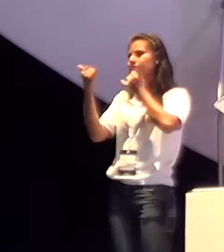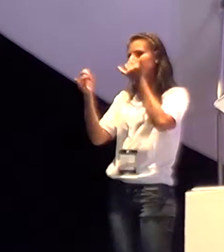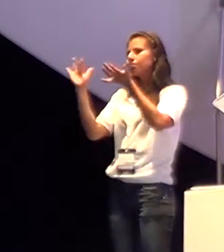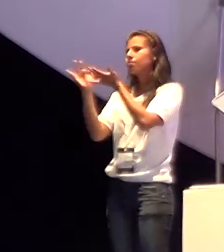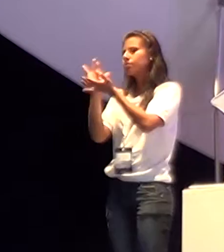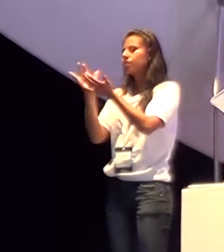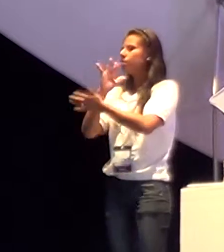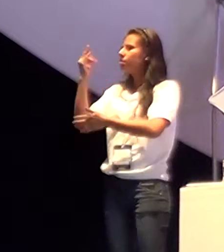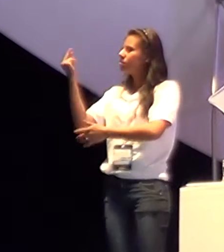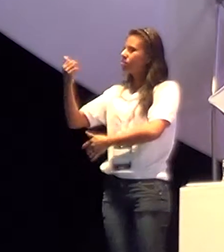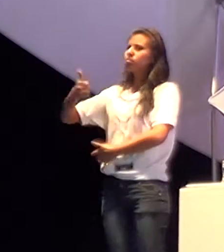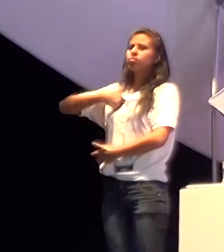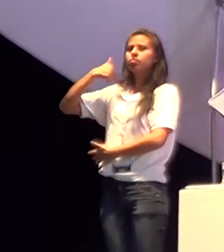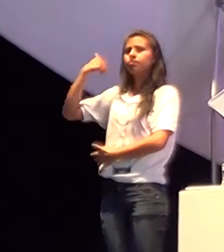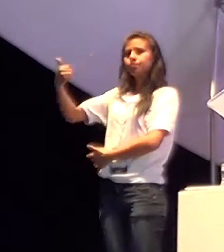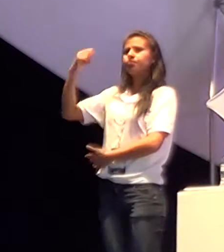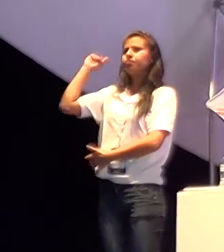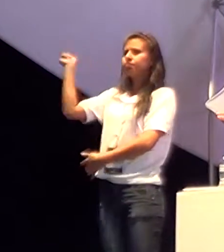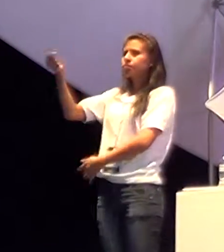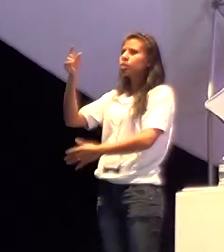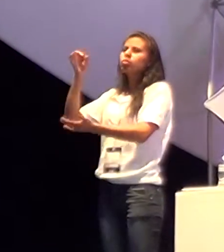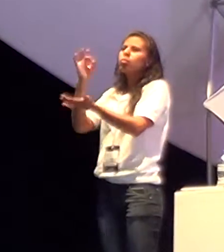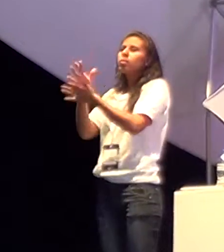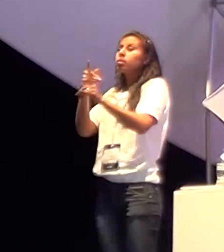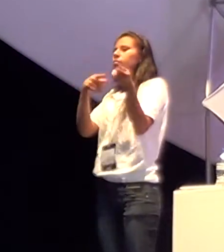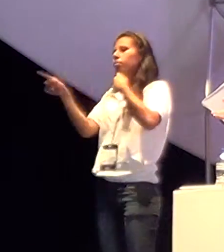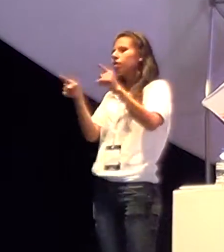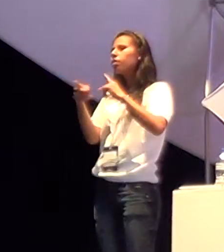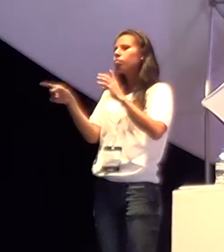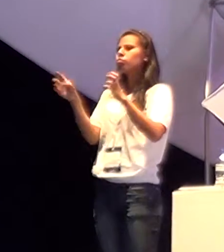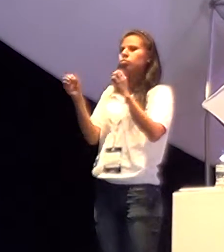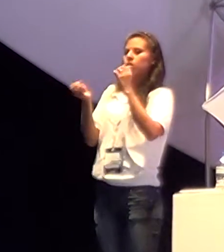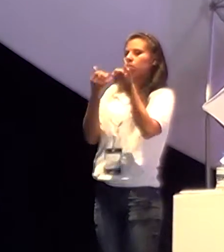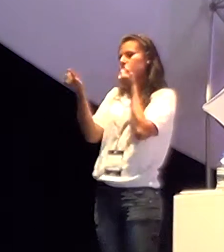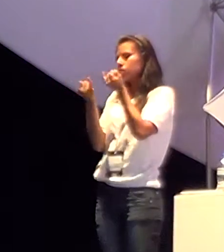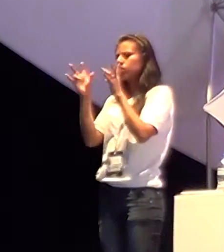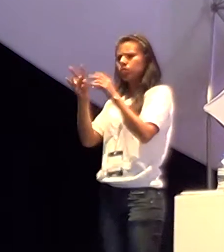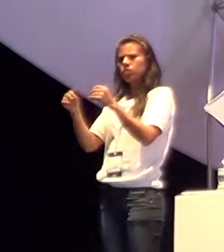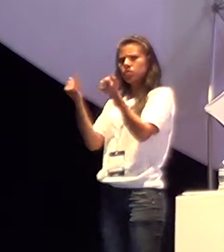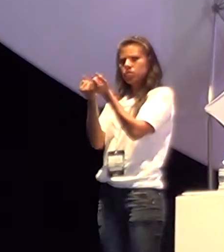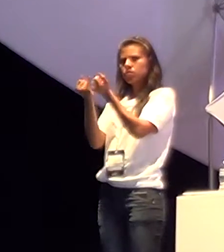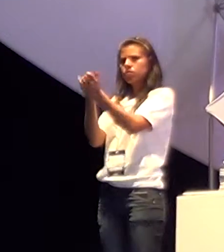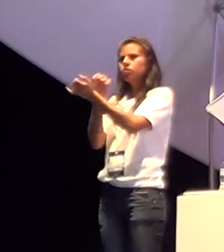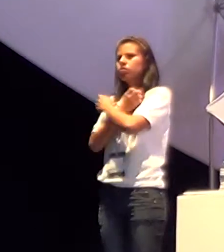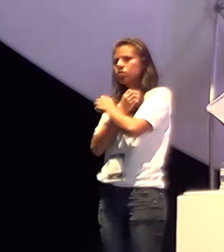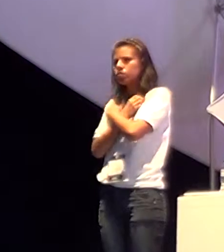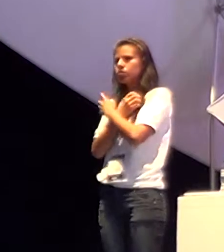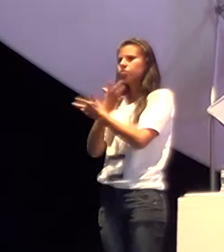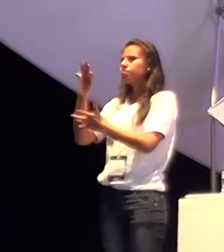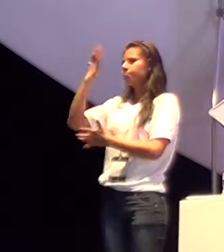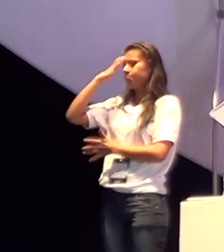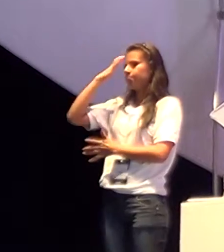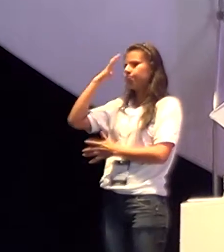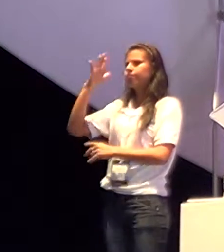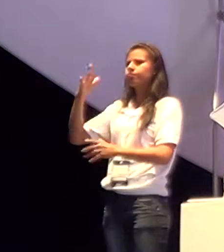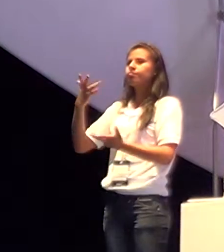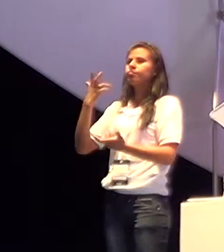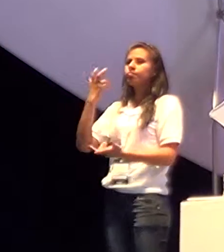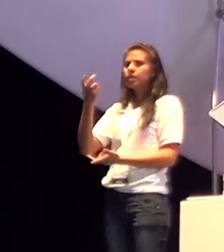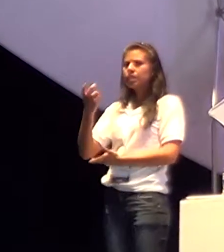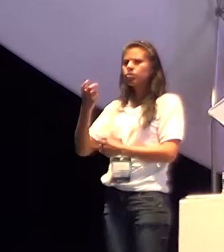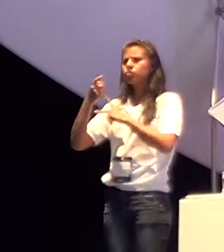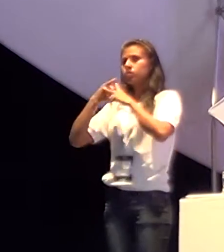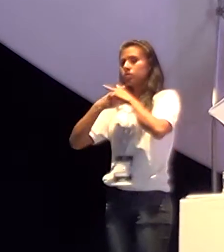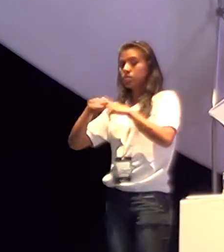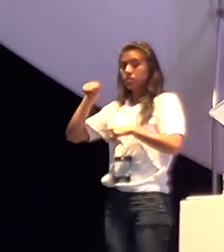la tecnología, no solo para divulgación de la música, de entretenimiento, pero para la educación y para el conocimiento. Entonces, una iniciativa